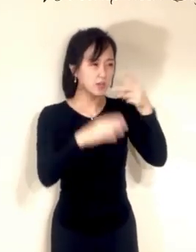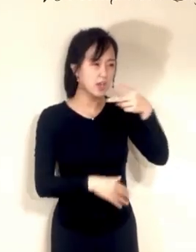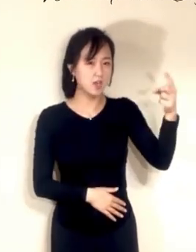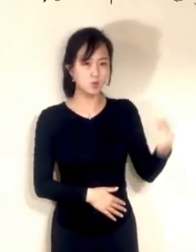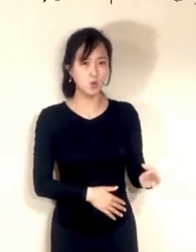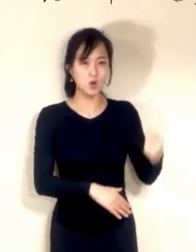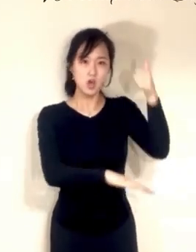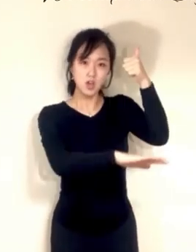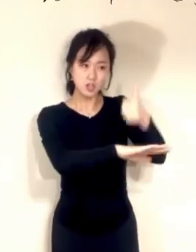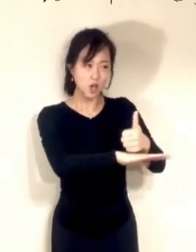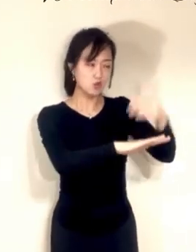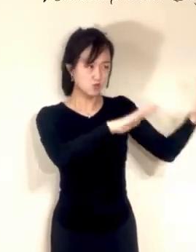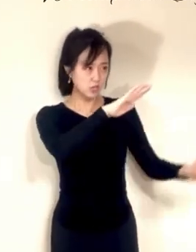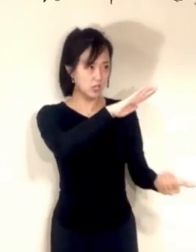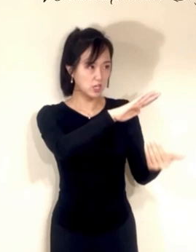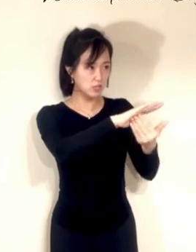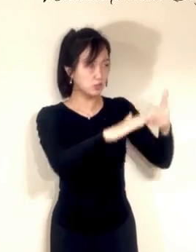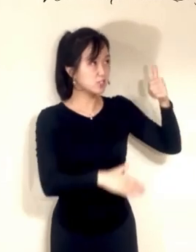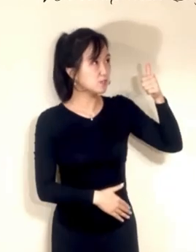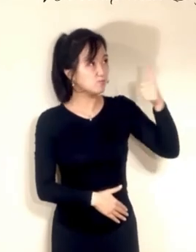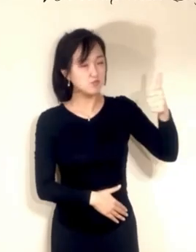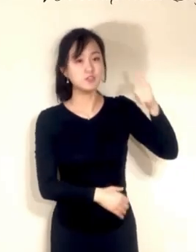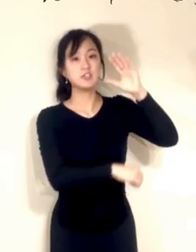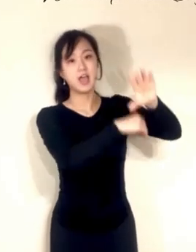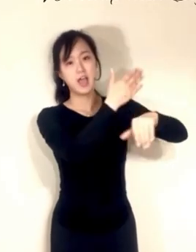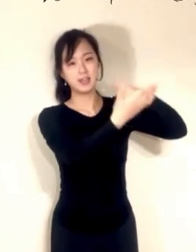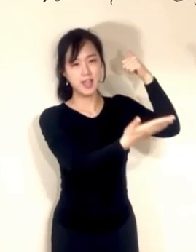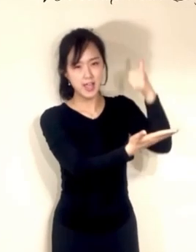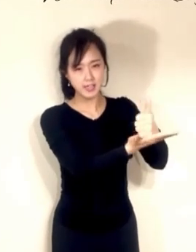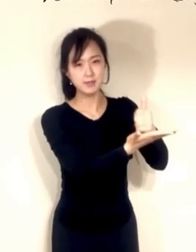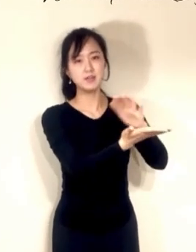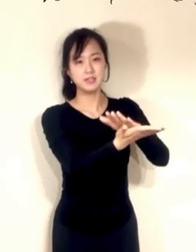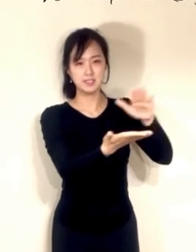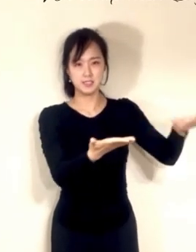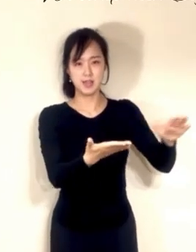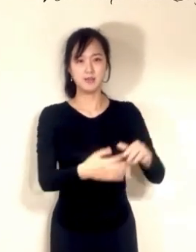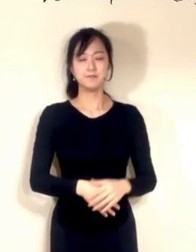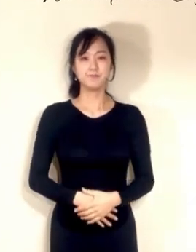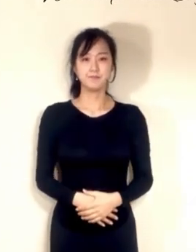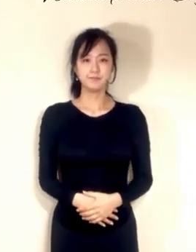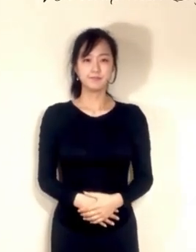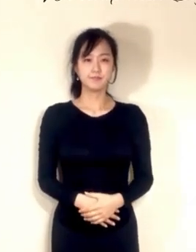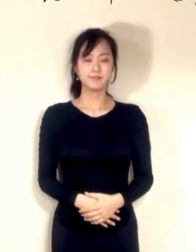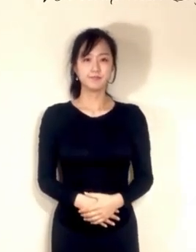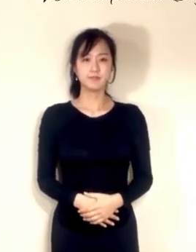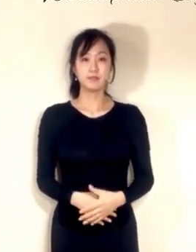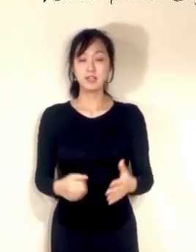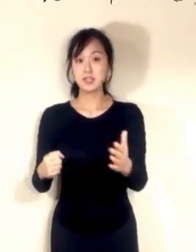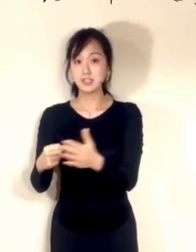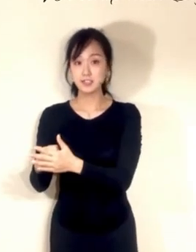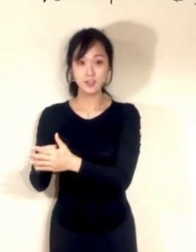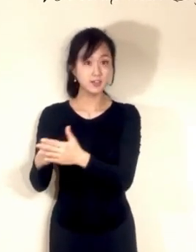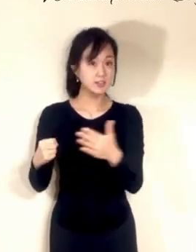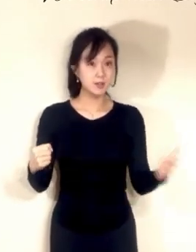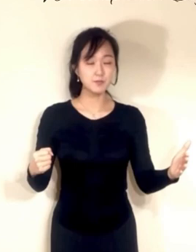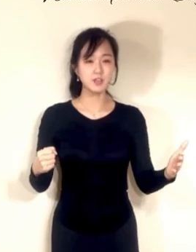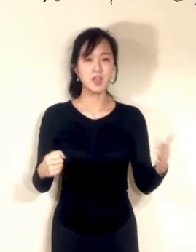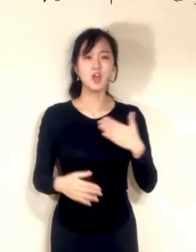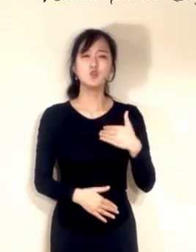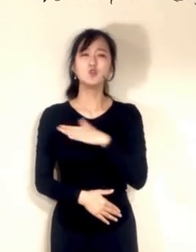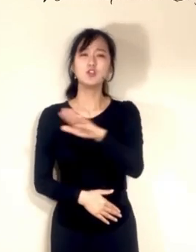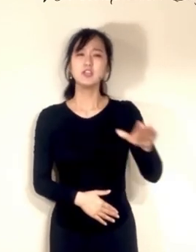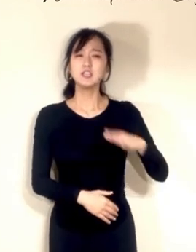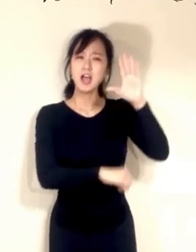분은 하나님이시다. 이 두 가지 사실은 내 마음대로 내 인생을 살아갈 것이 아니라 하나님의 뜻대로